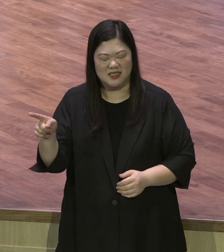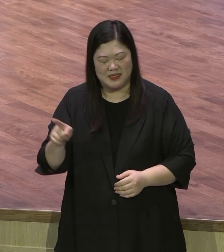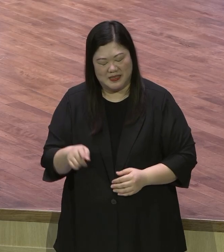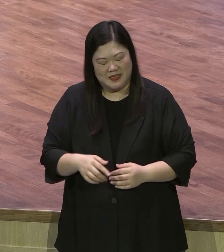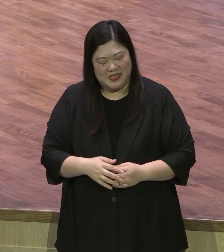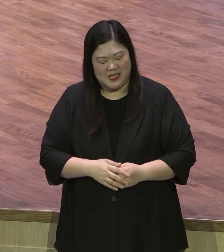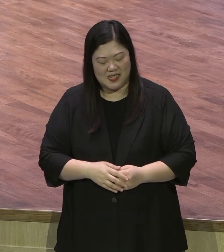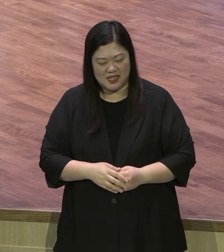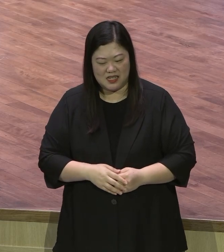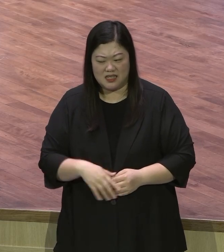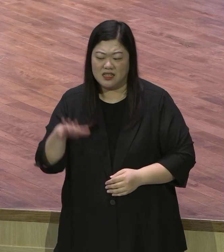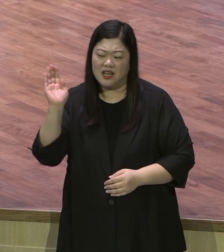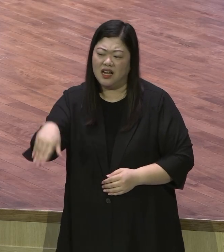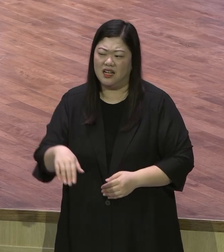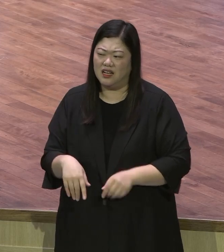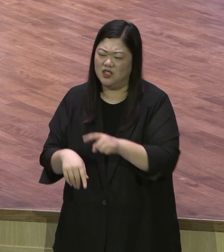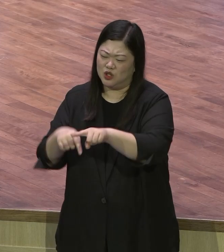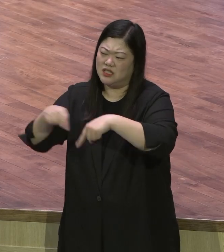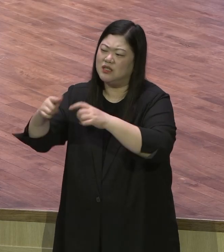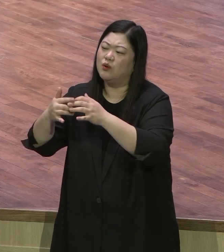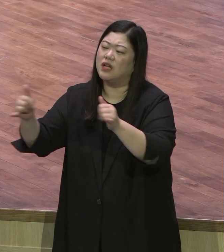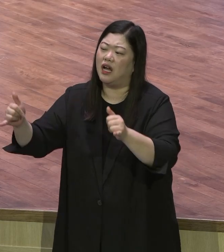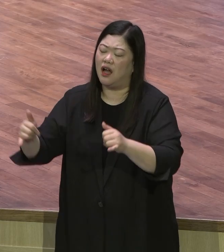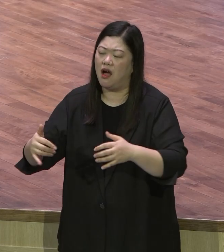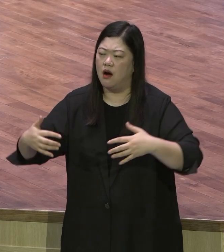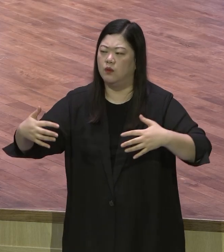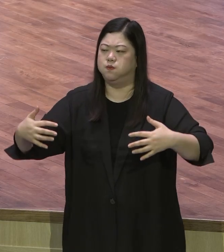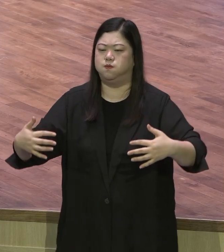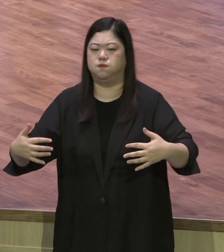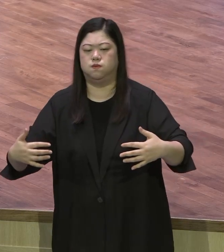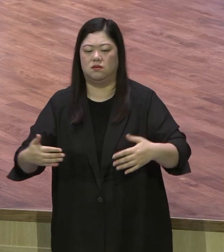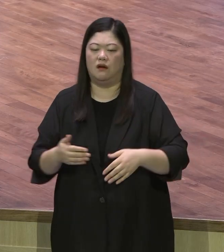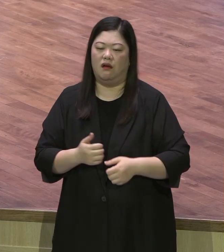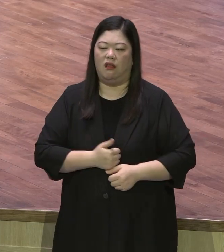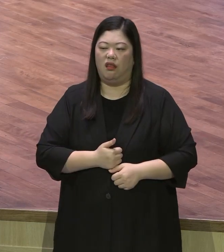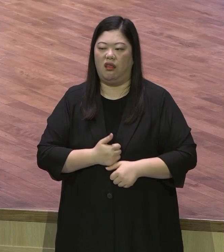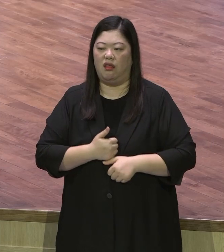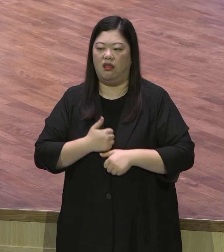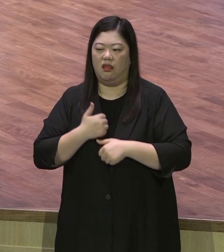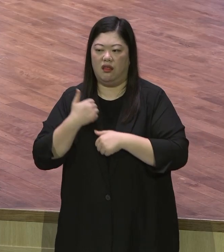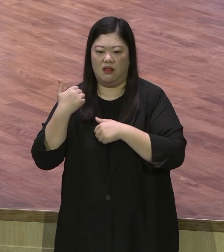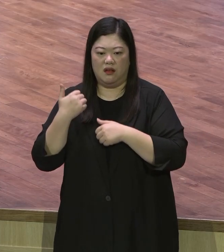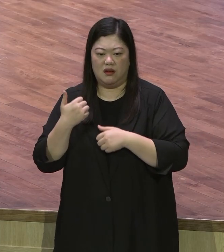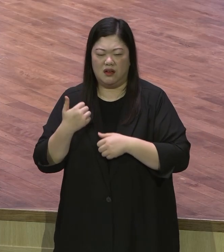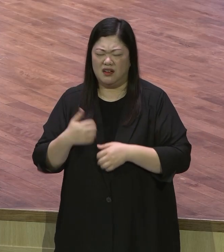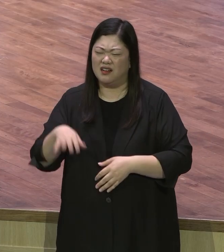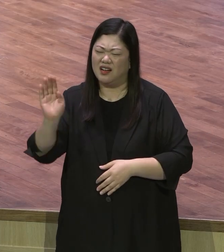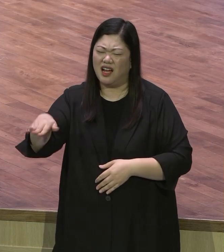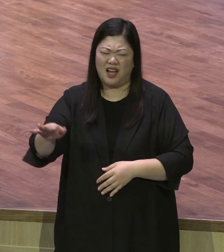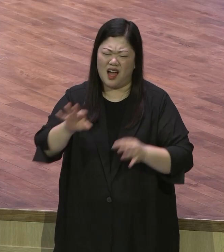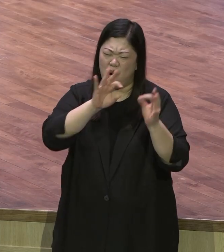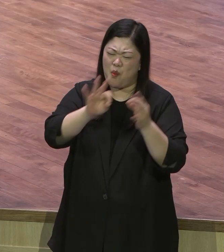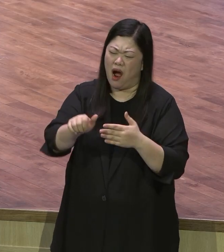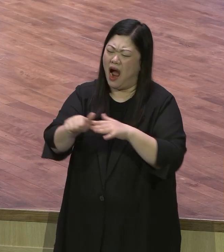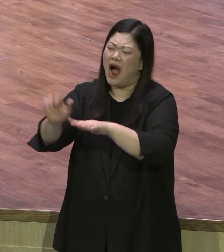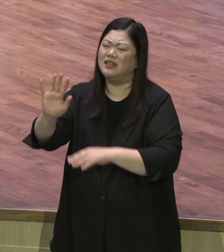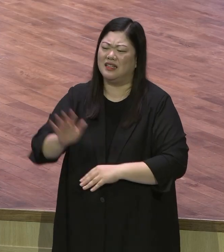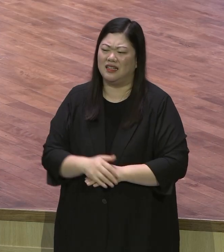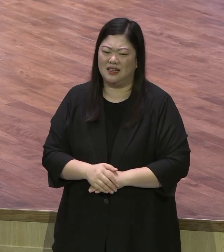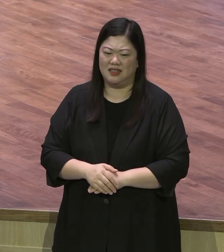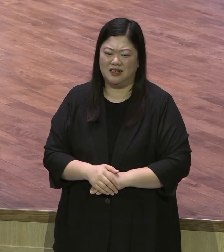앞으로 이렇게 너 그 잘 곤쳐. 우리 교단에 내가 지적할 사람 내밖에 없어요. 나 외에는 또 말 들어주지도